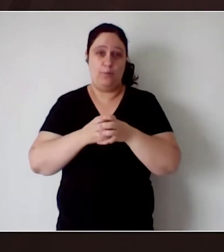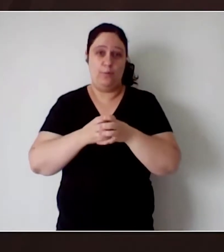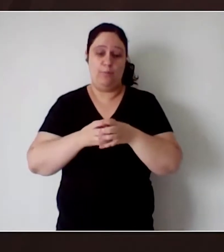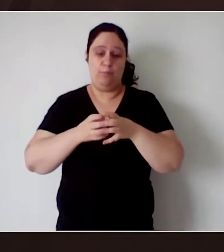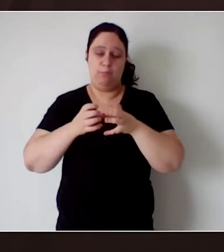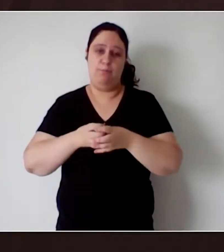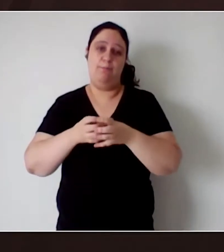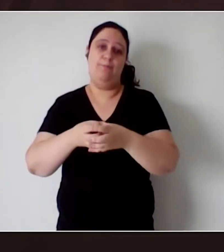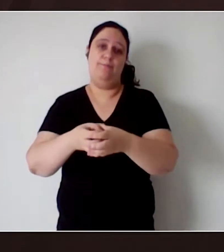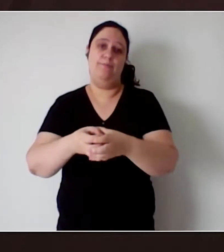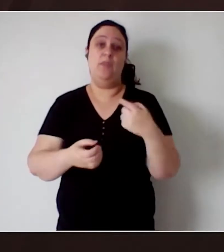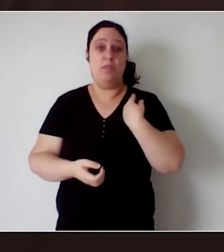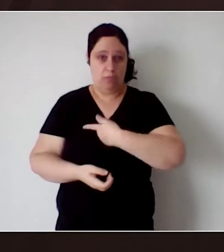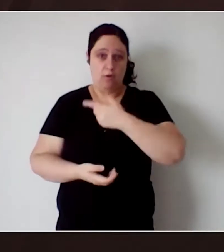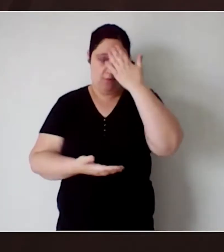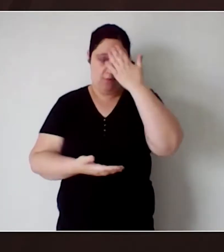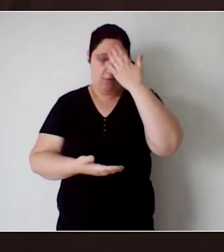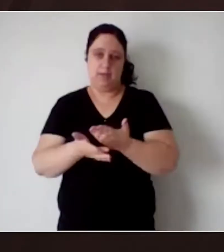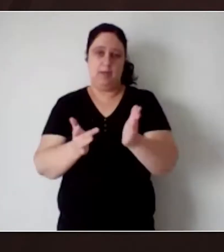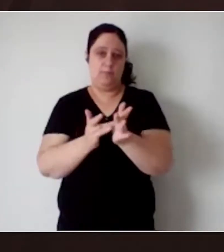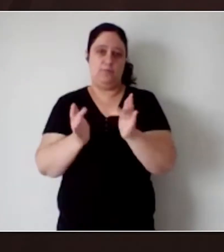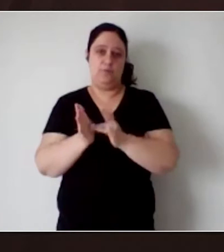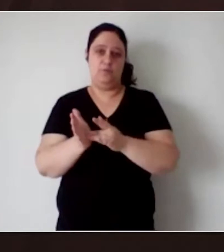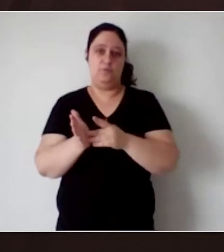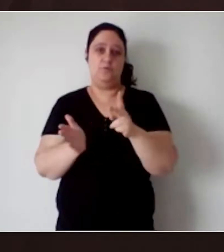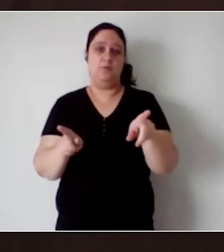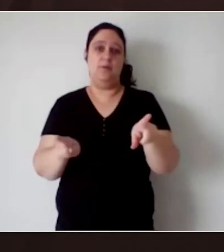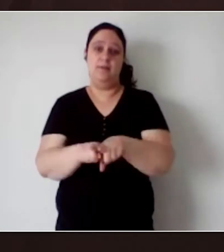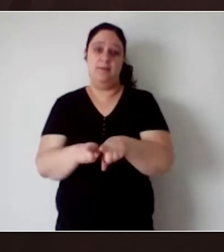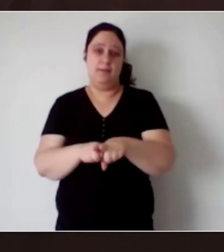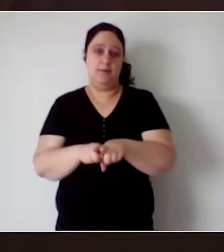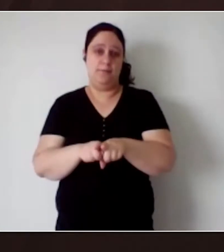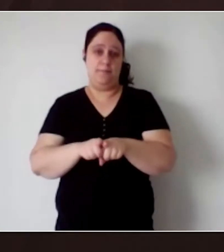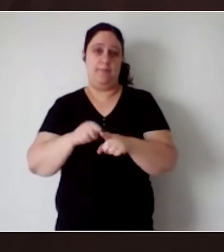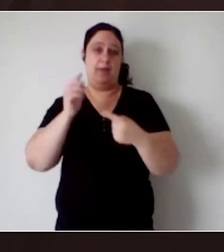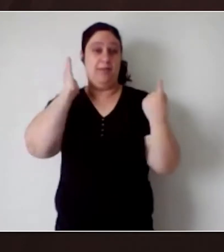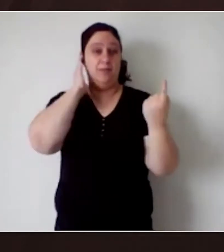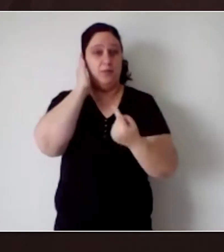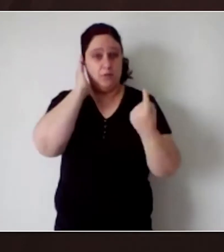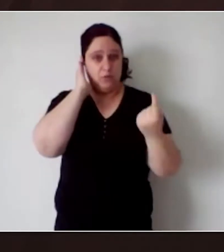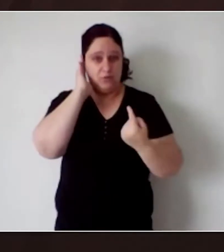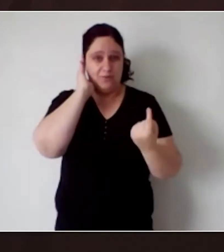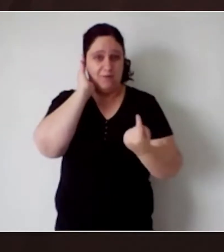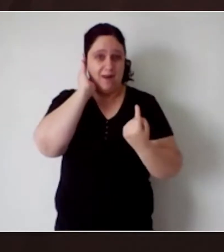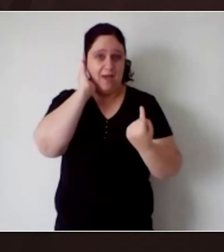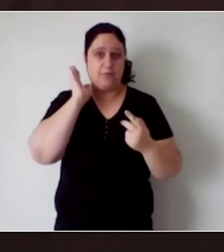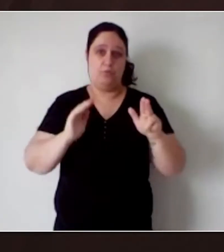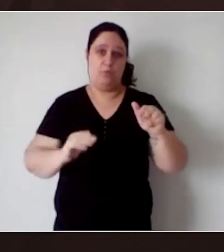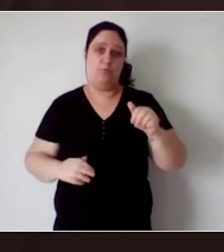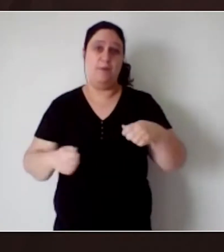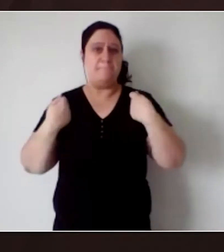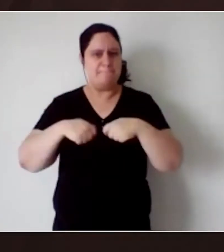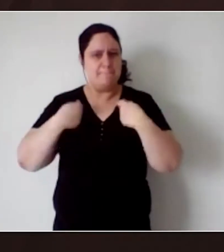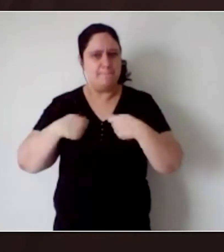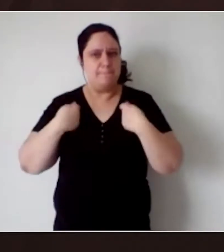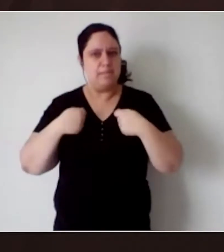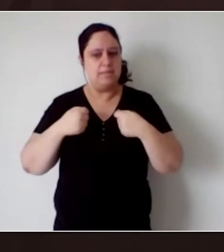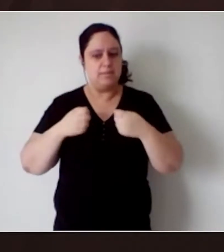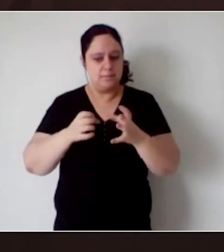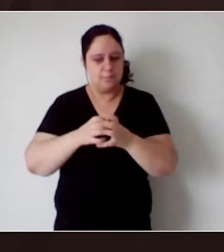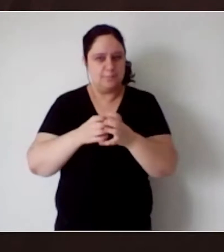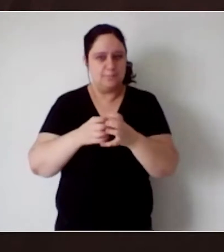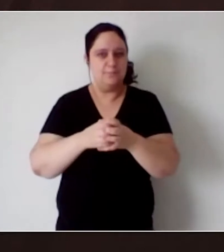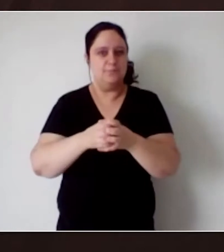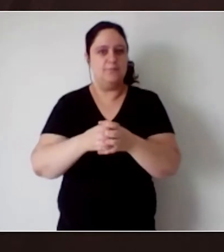Jesus, nós também não vivemos isoladamente, nós precisamos uns dos outros. Tá? Então,